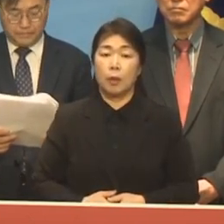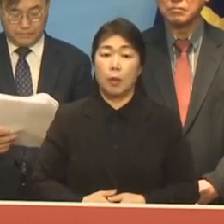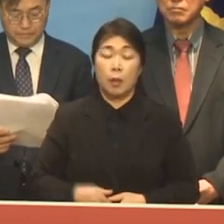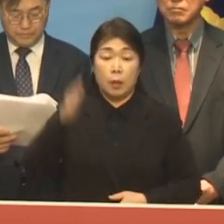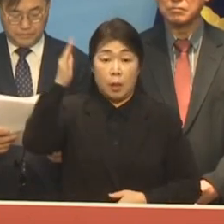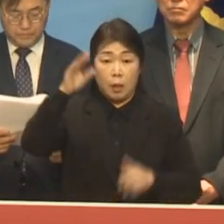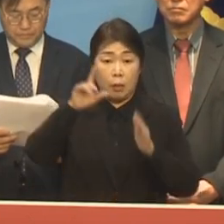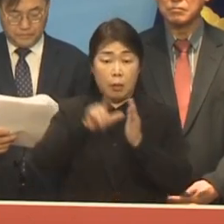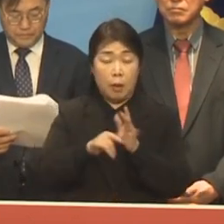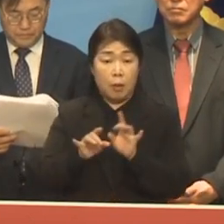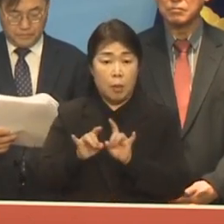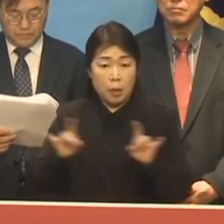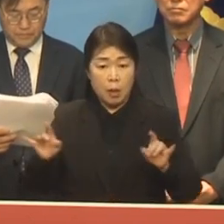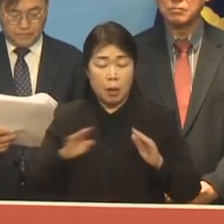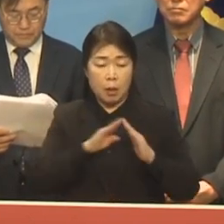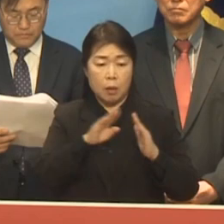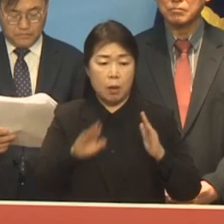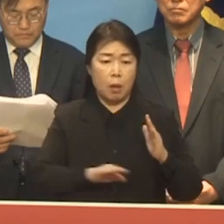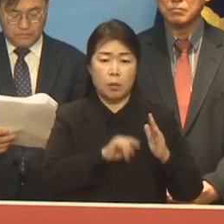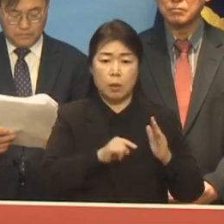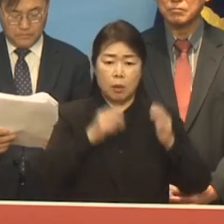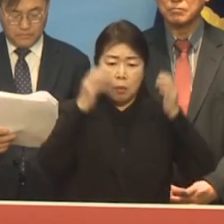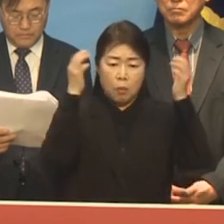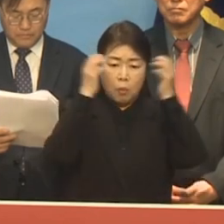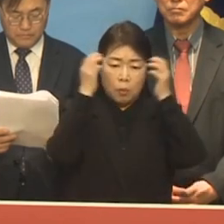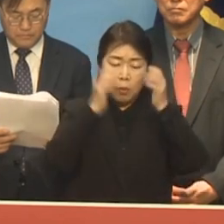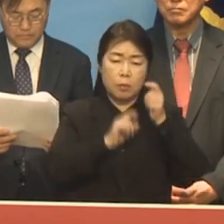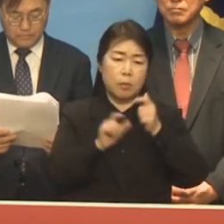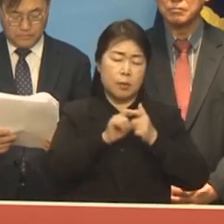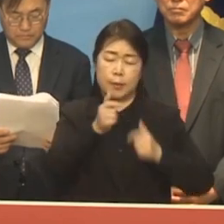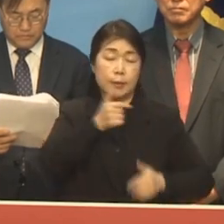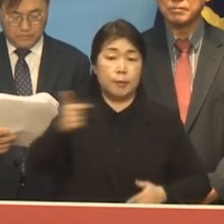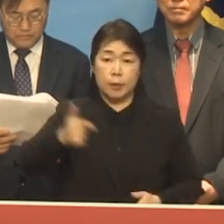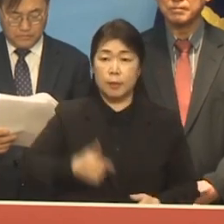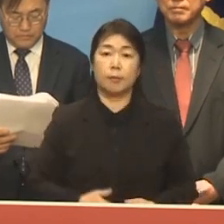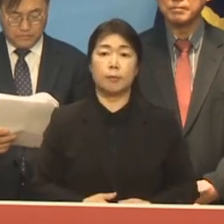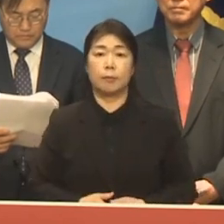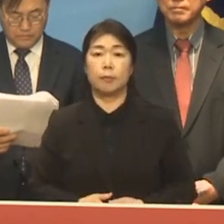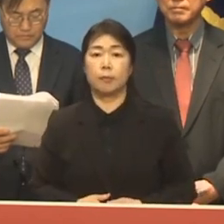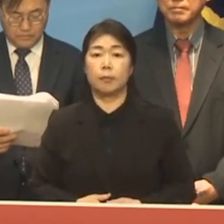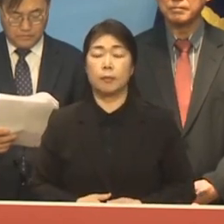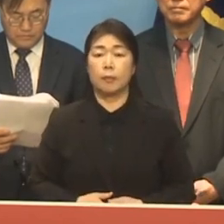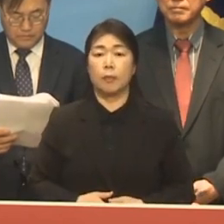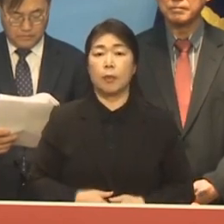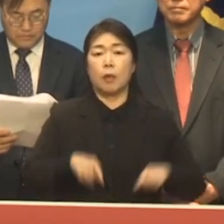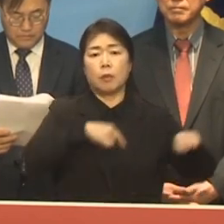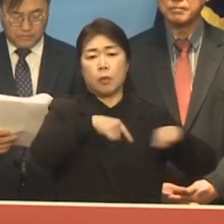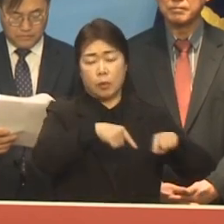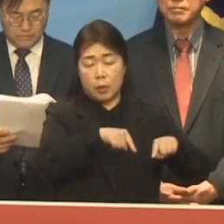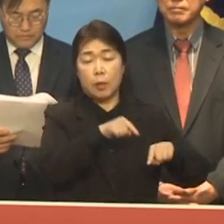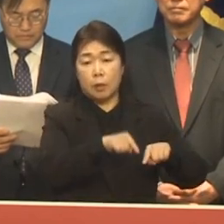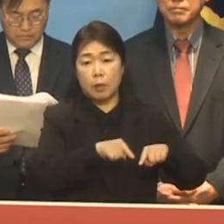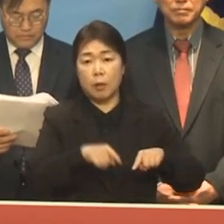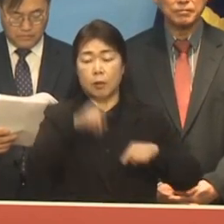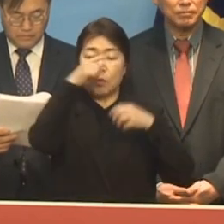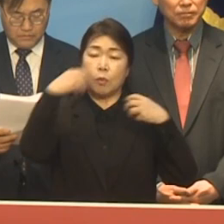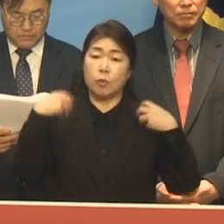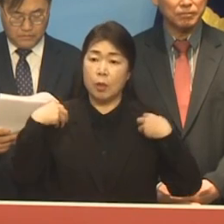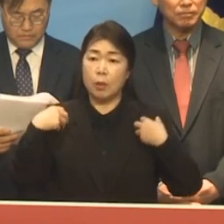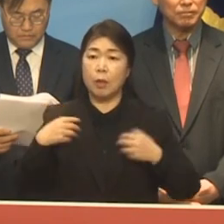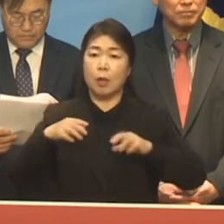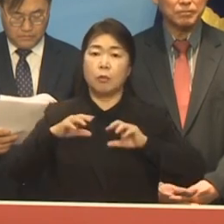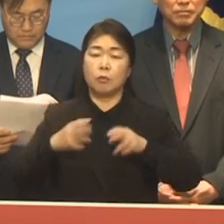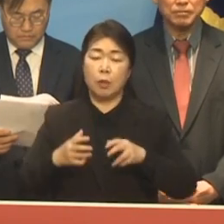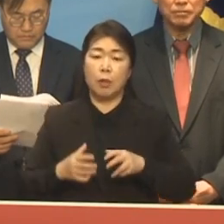때마다 저희 유가족의 고통은 커져만 가고 있습니다. 부디 정치가, 정부가,